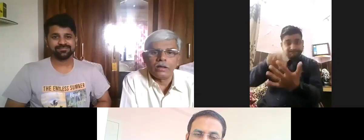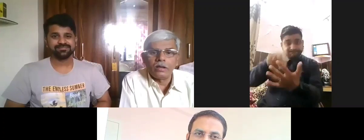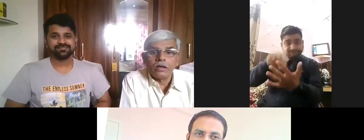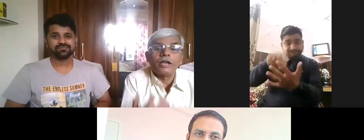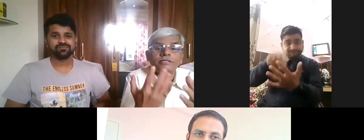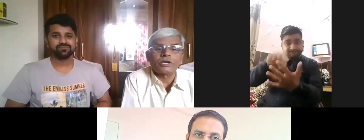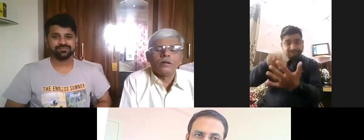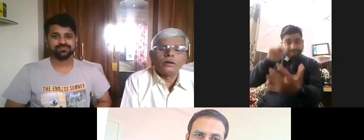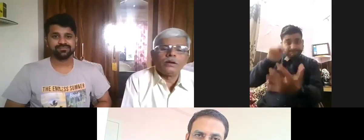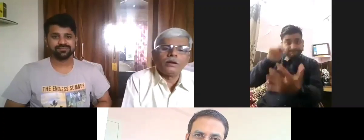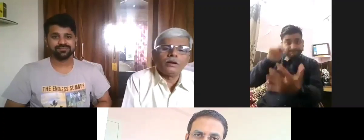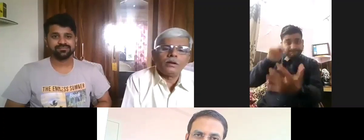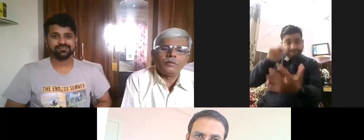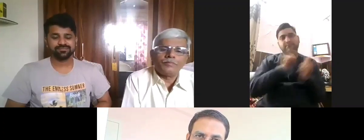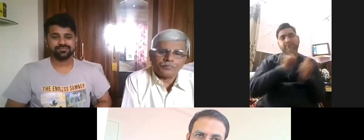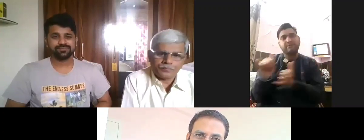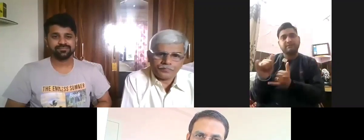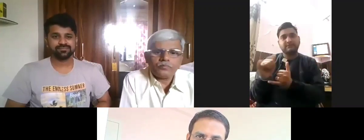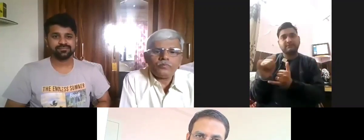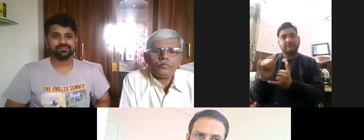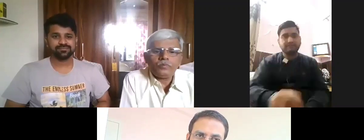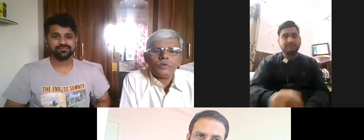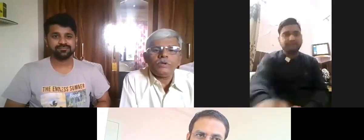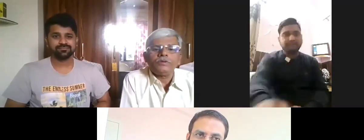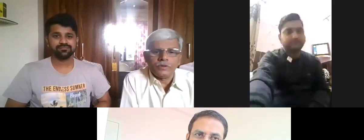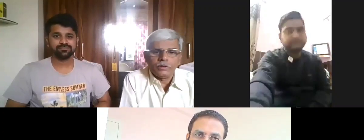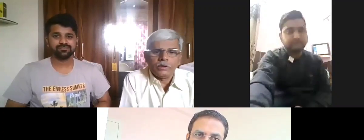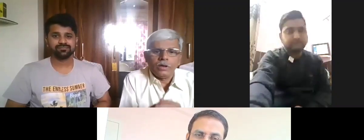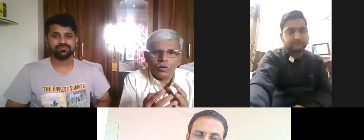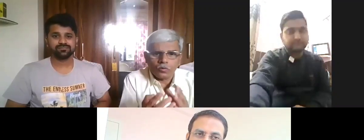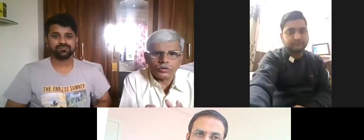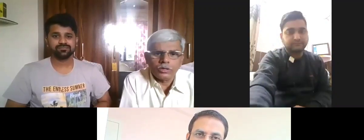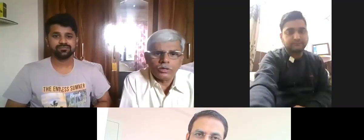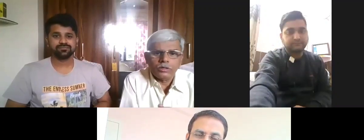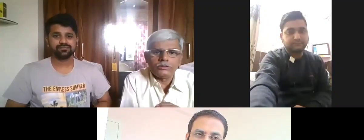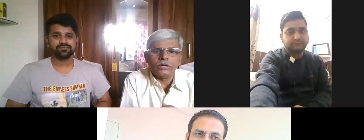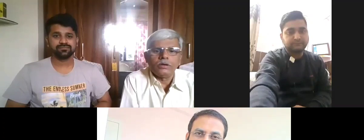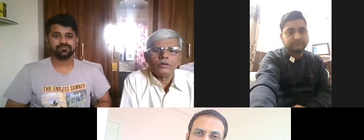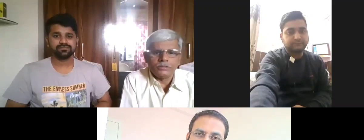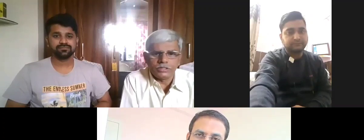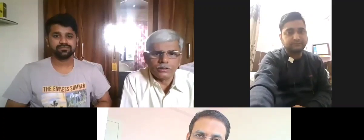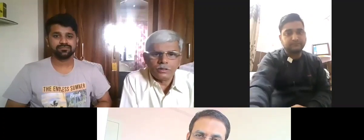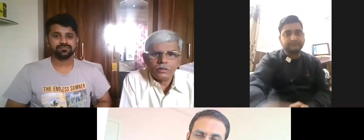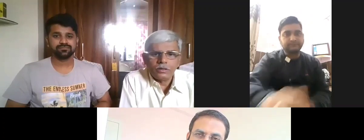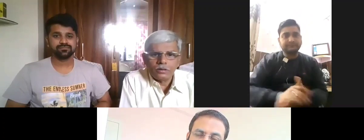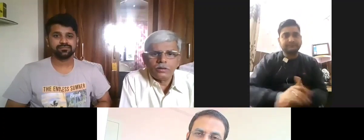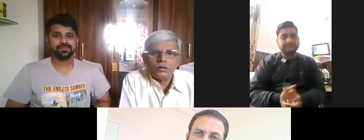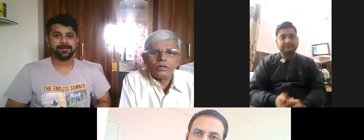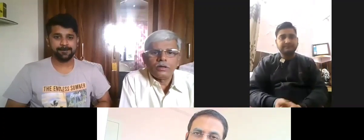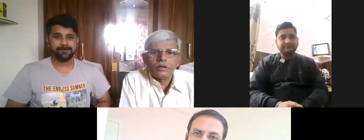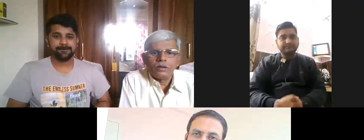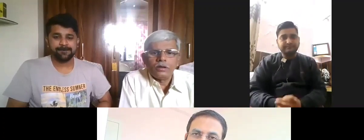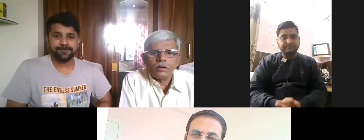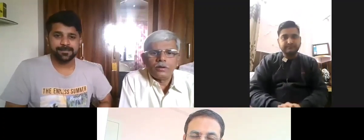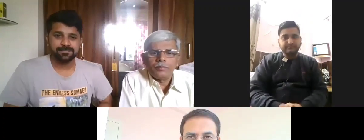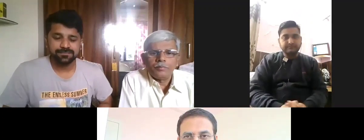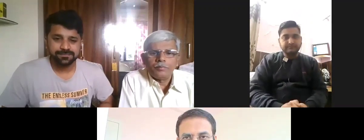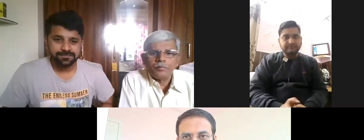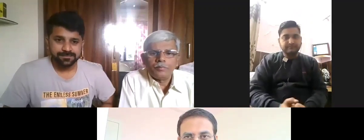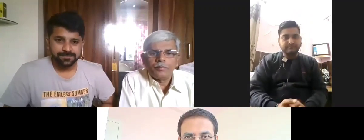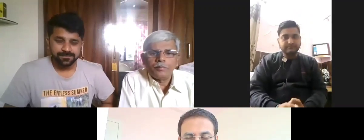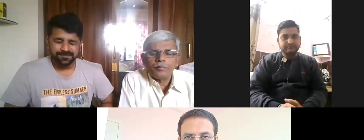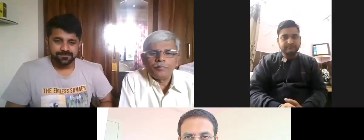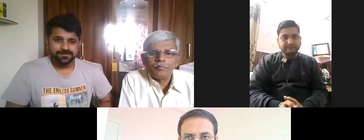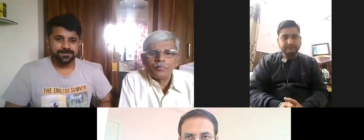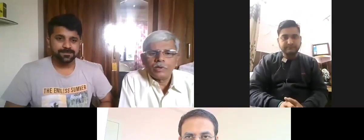तो हर एक सब्जेक्ट के ऊपर पेंटिंग अलग अलग बनाए जी। और कुछ चेतन जी, सुरेश जी, तो आपका क्या